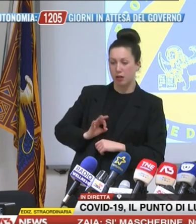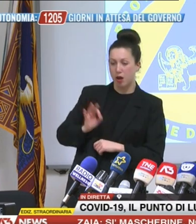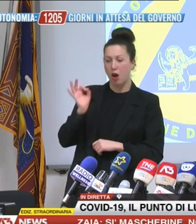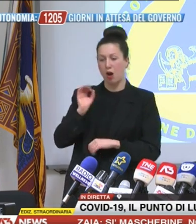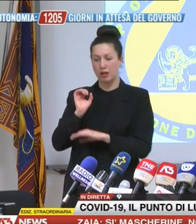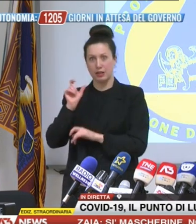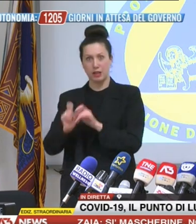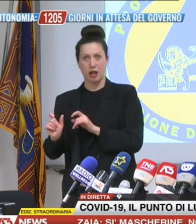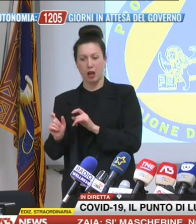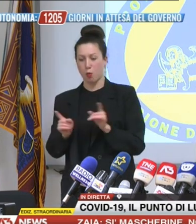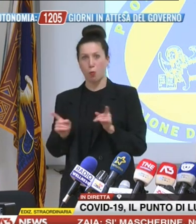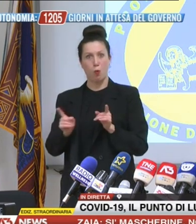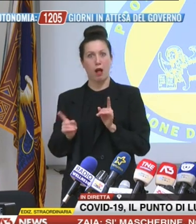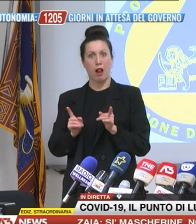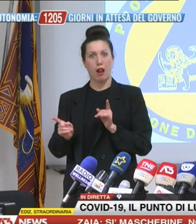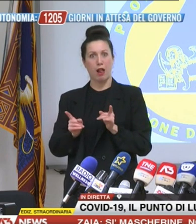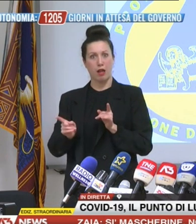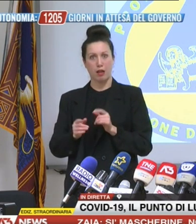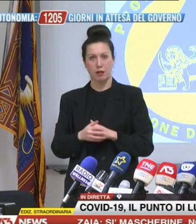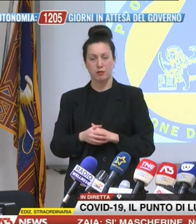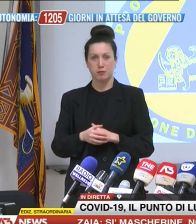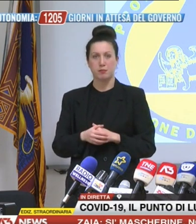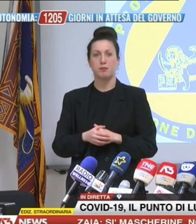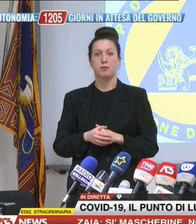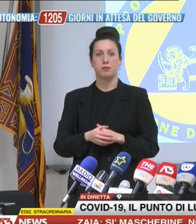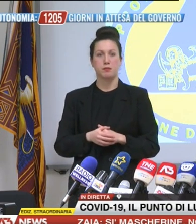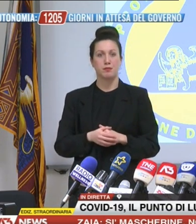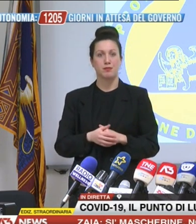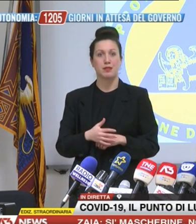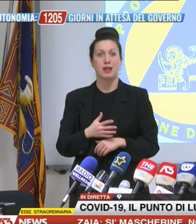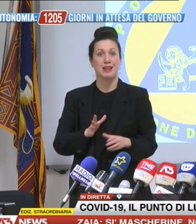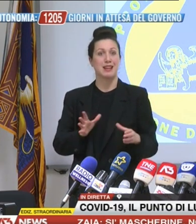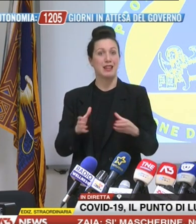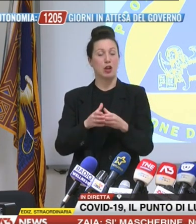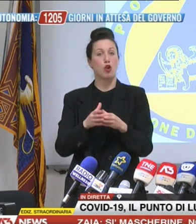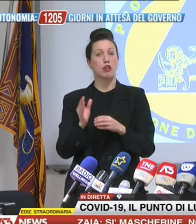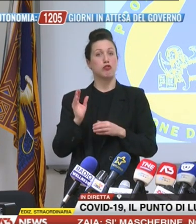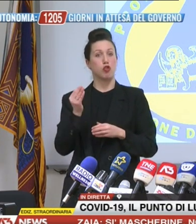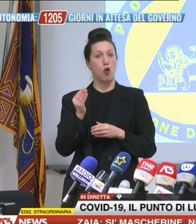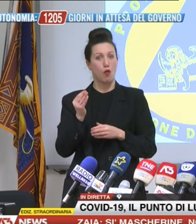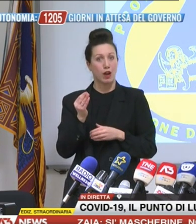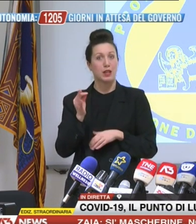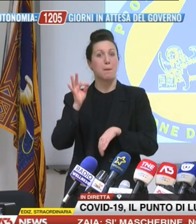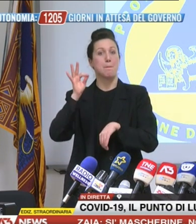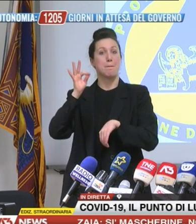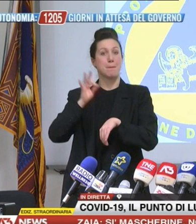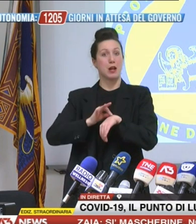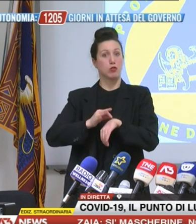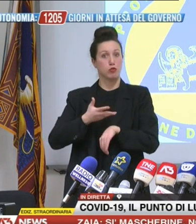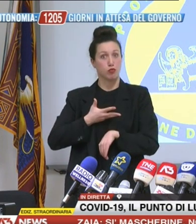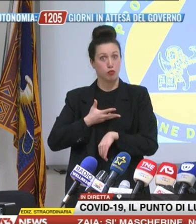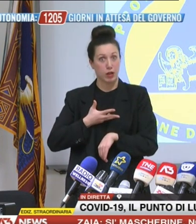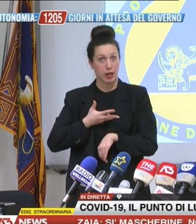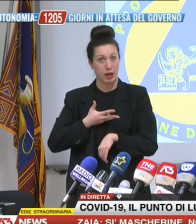attendiamo anche che ci sia un chiarimento rispetto a questo. Le categorie più giovani con patologie, anche in questo caso c'è il